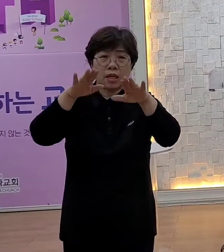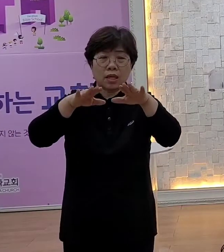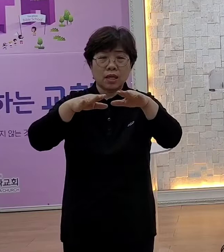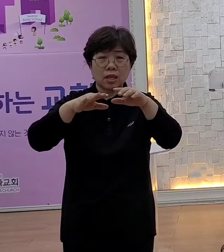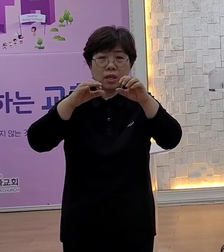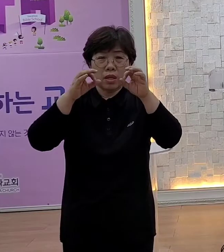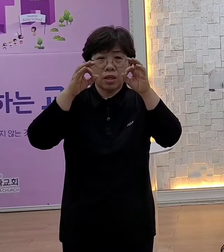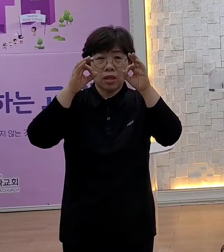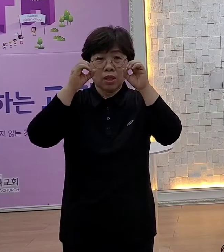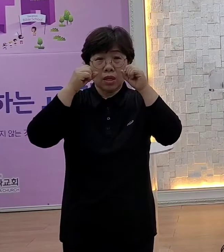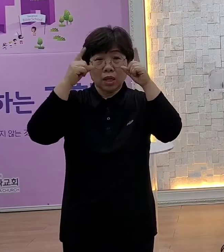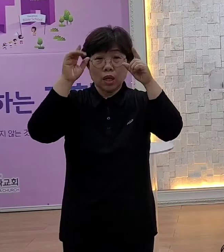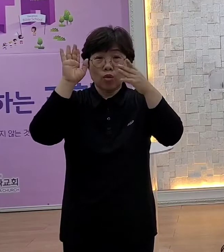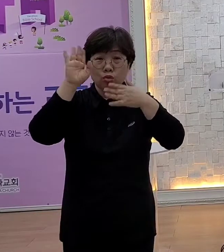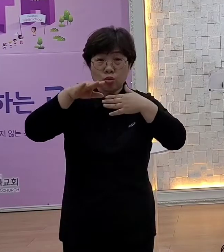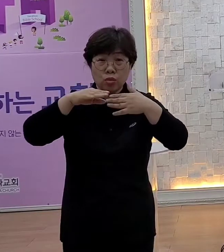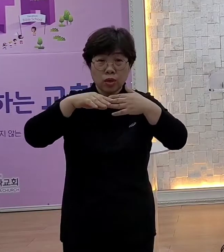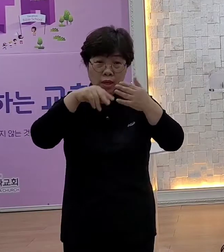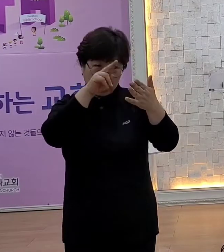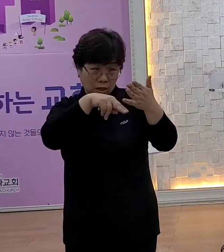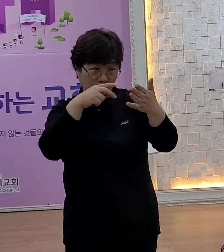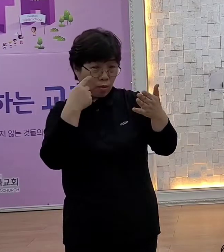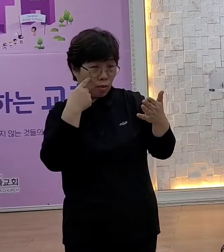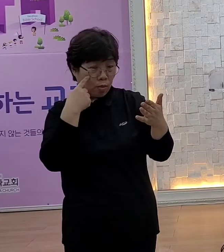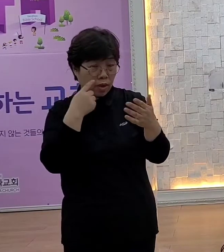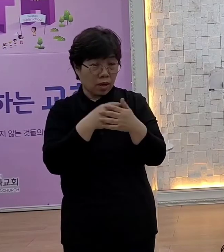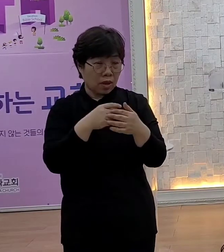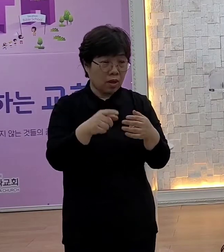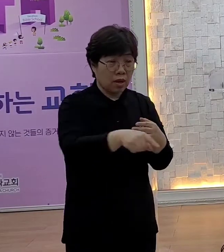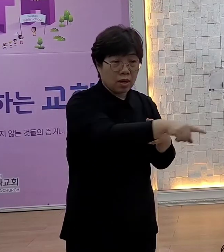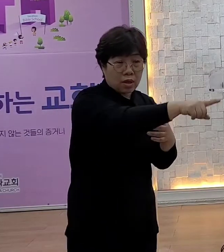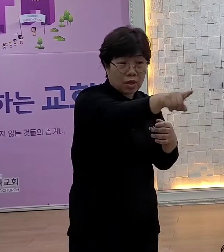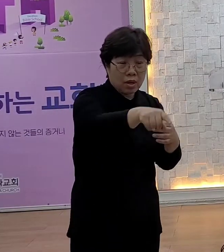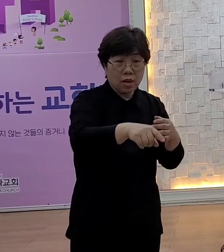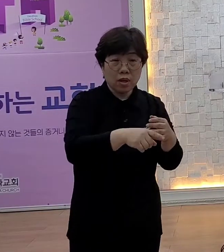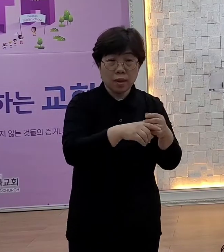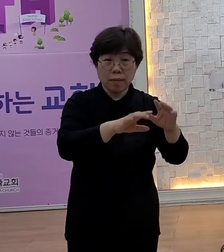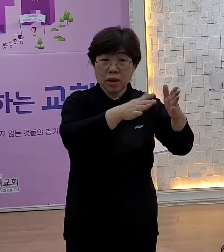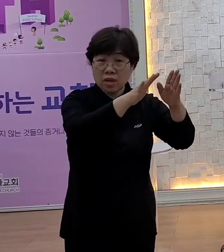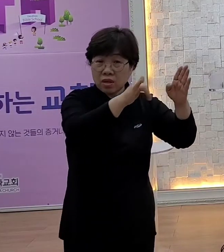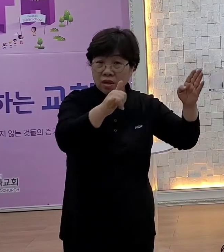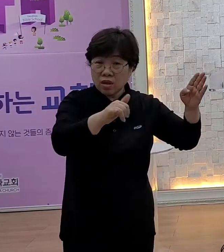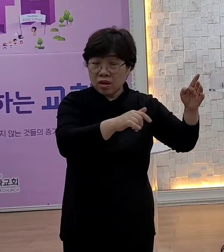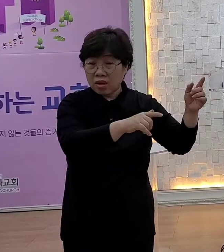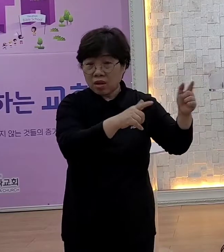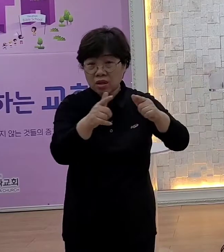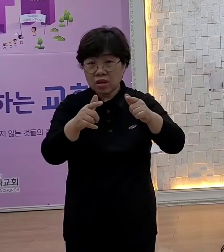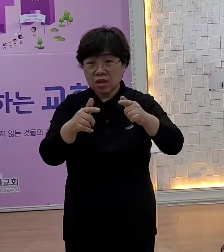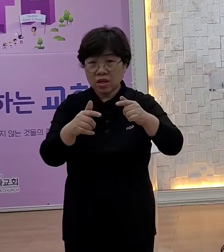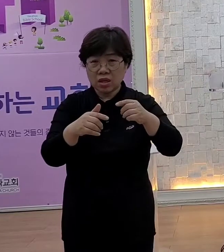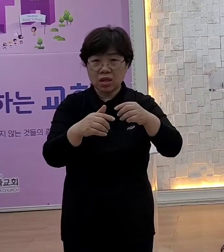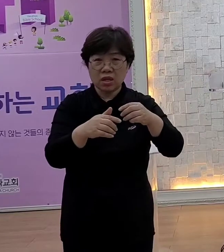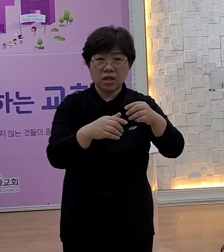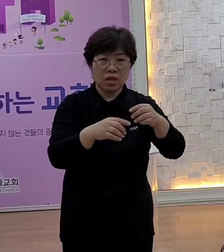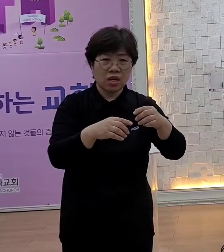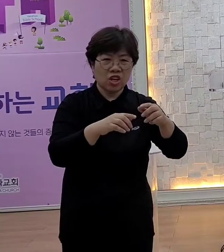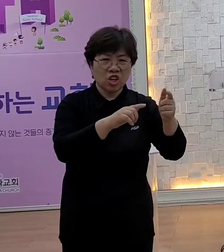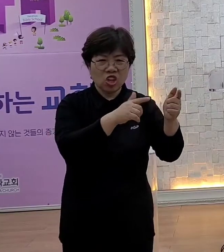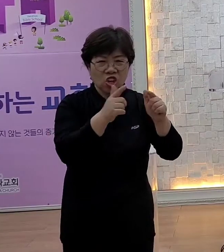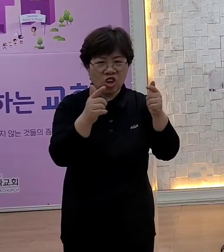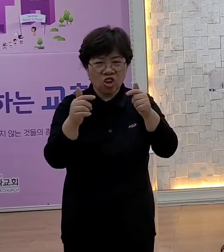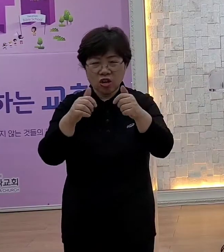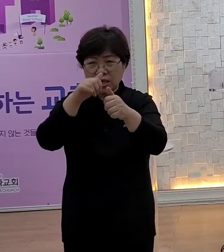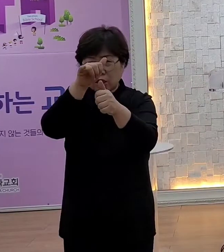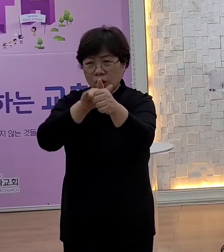오늘 이 본문을 보니까 오늘 이 본문에 보세요. 니느웨 주민들이 그들의 여러 신들과 그동안 섬기던